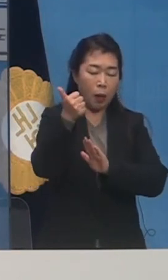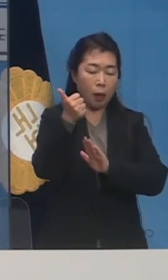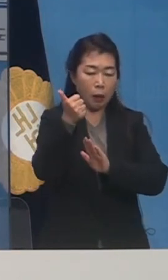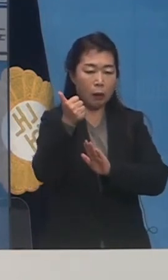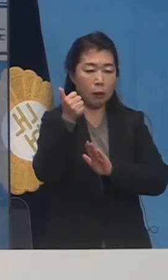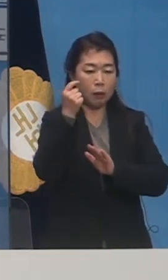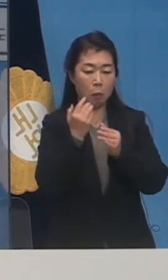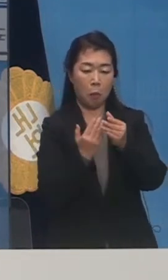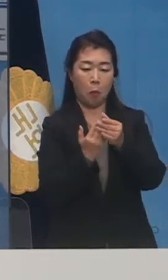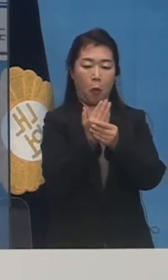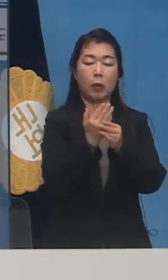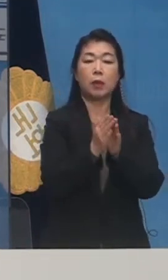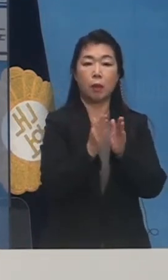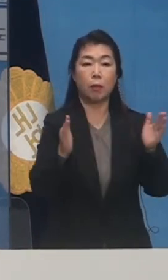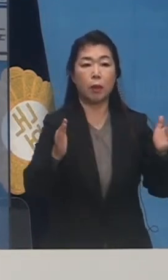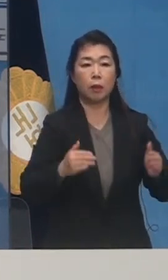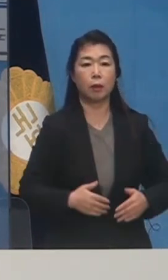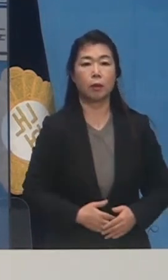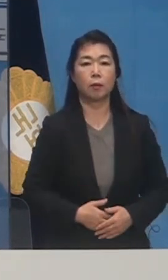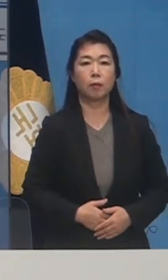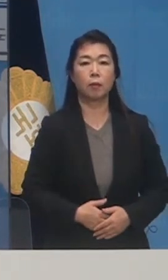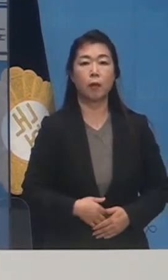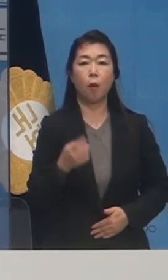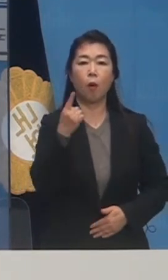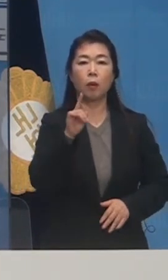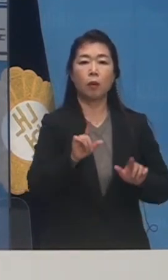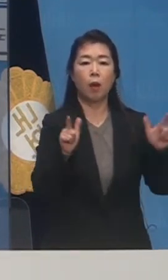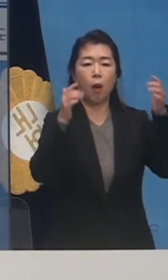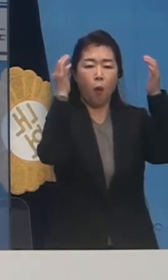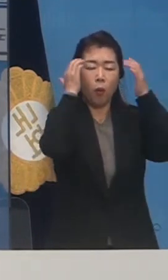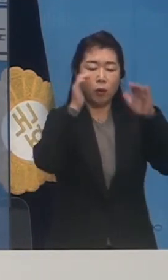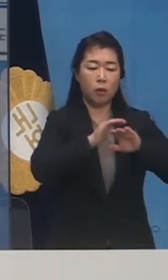찾기 시작했습니다. 어느 날